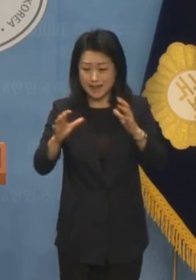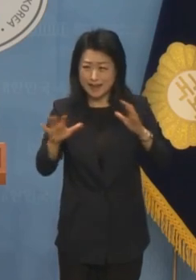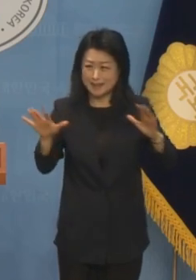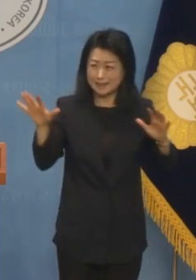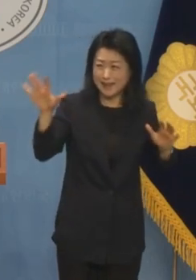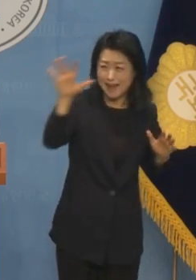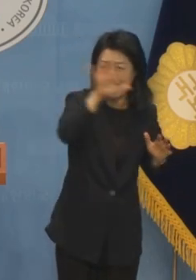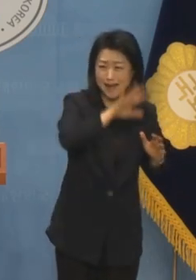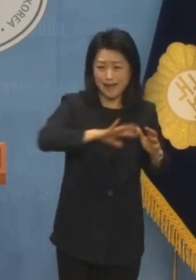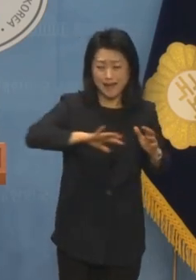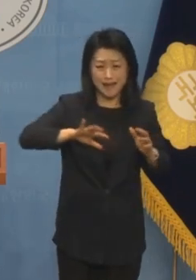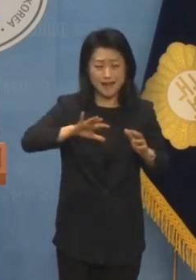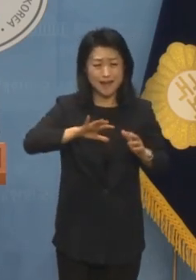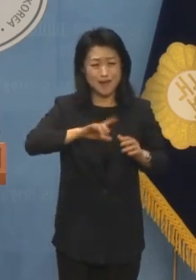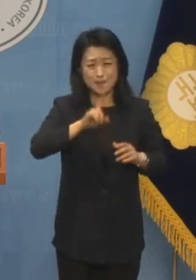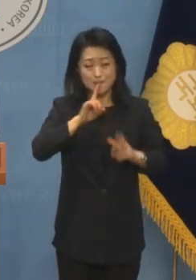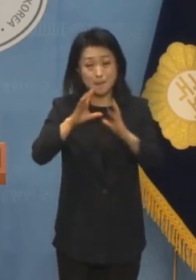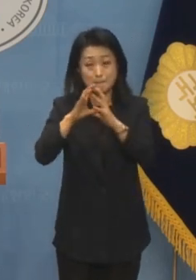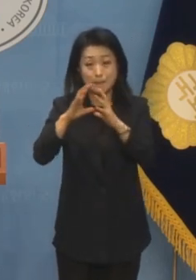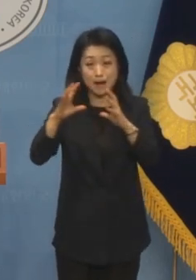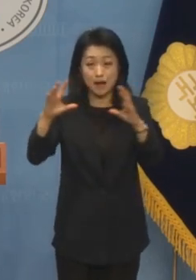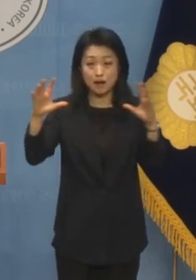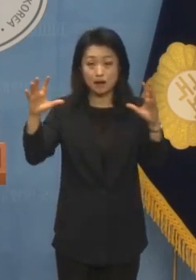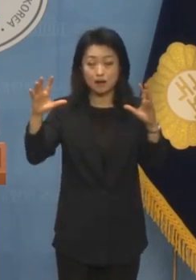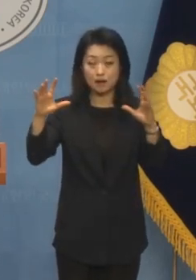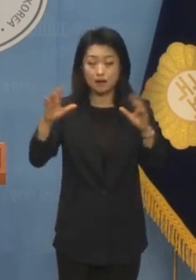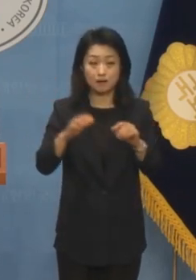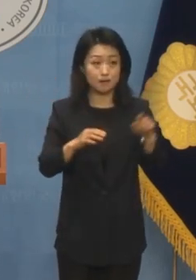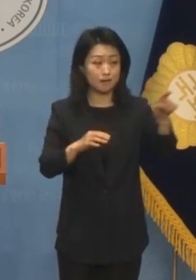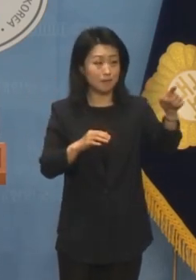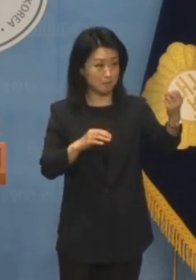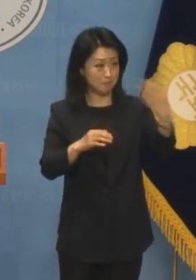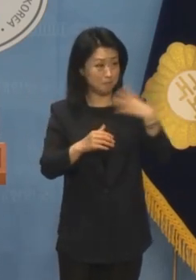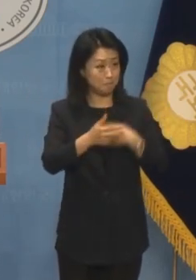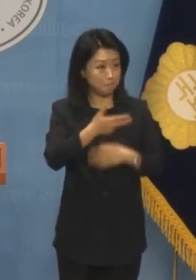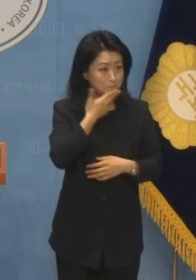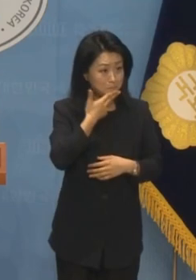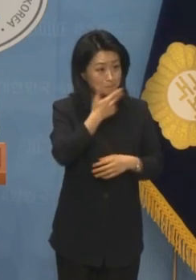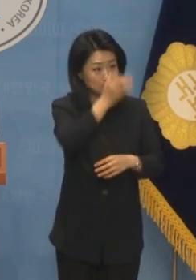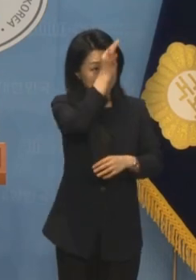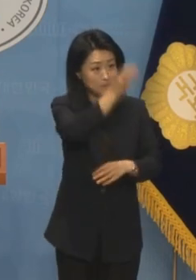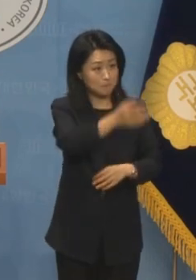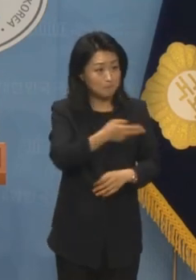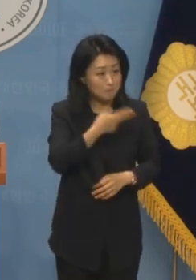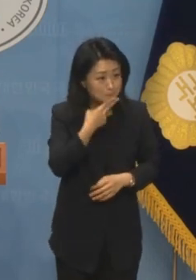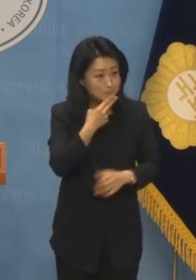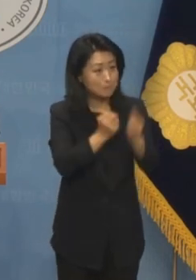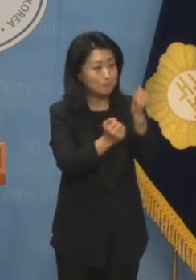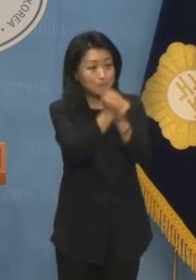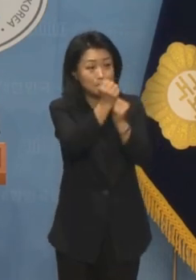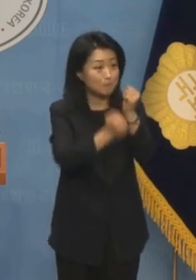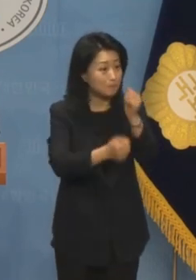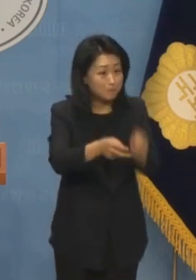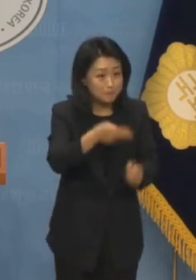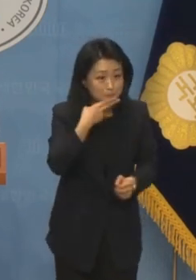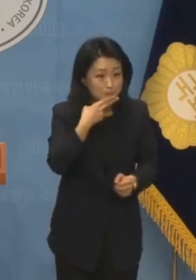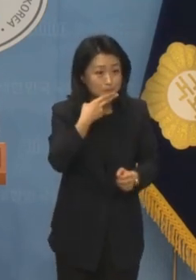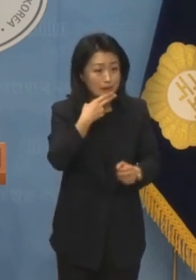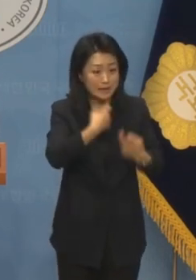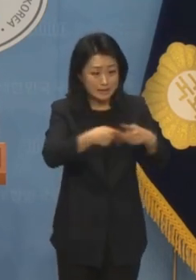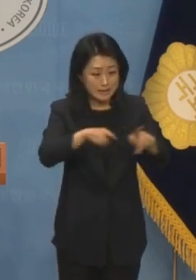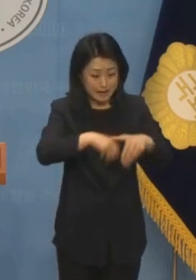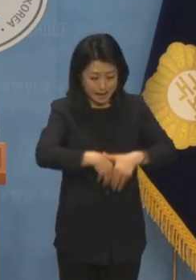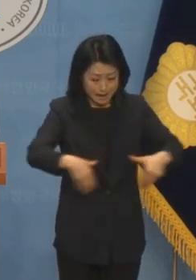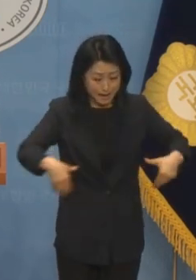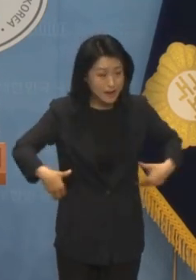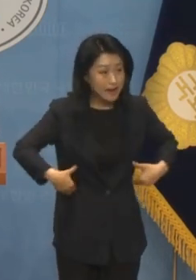이토록 소란한 가운데 그 무슨 해명도, 사과도, 설명도, 이해를 구하는